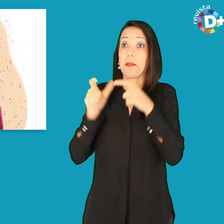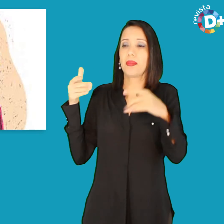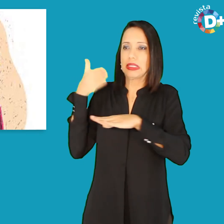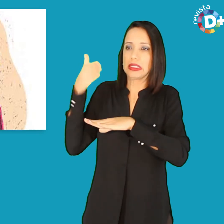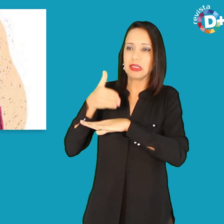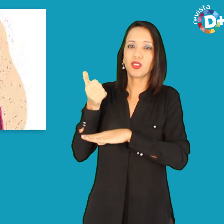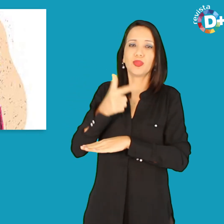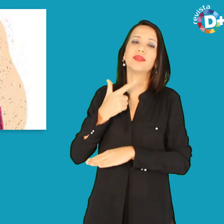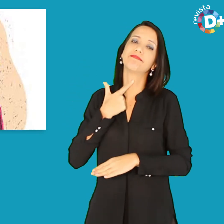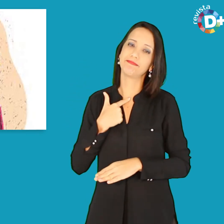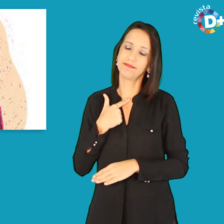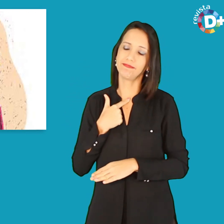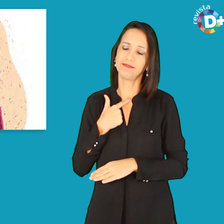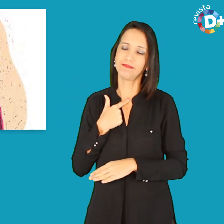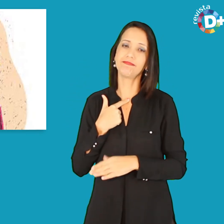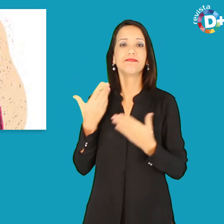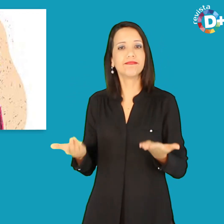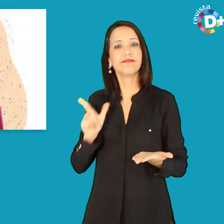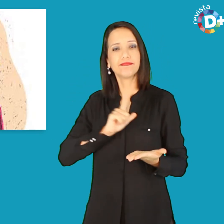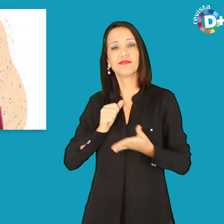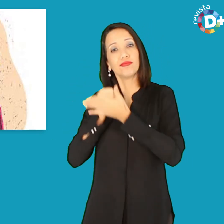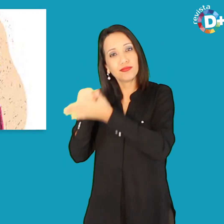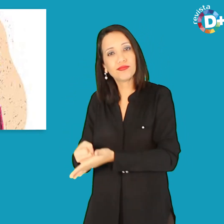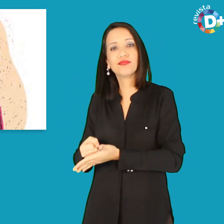a necessidade dos ajustes pedagógicos e da medicação.